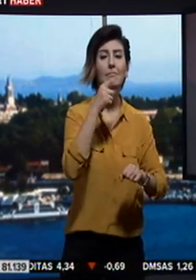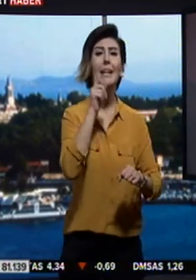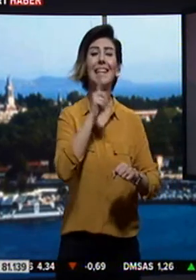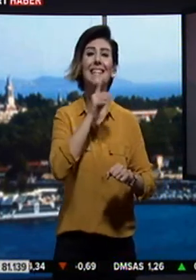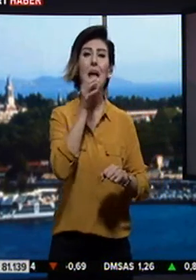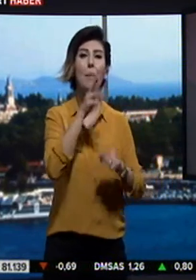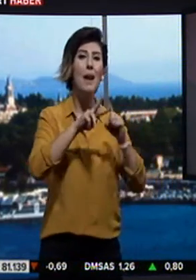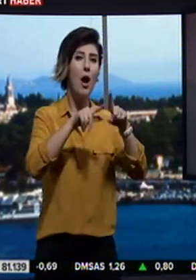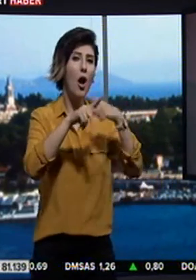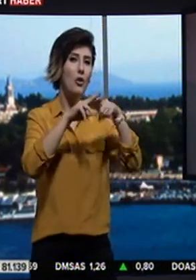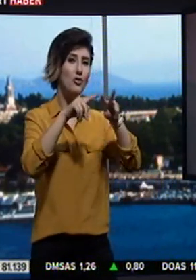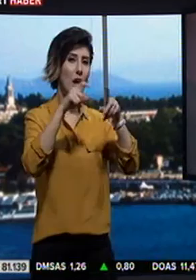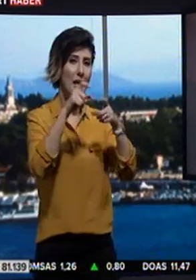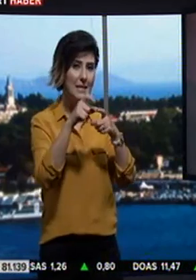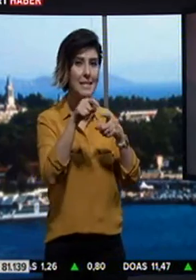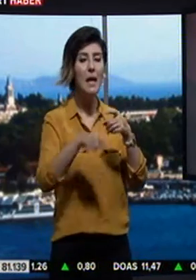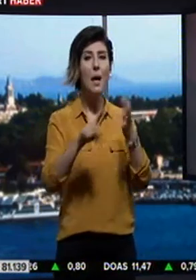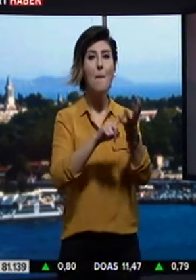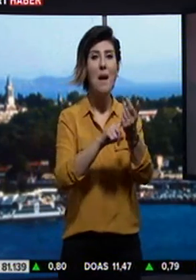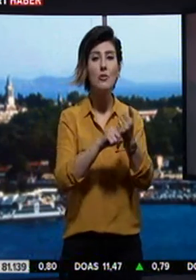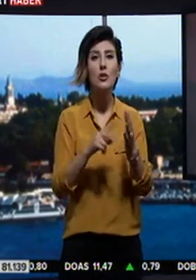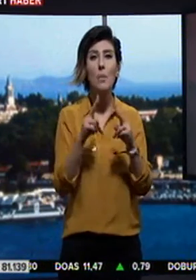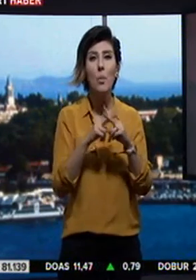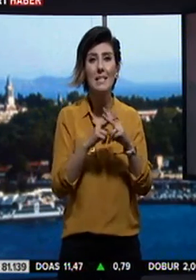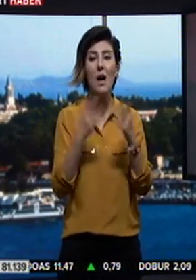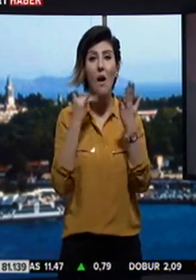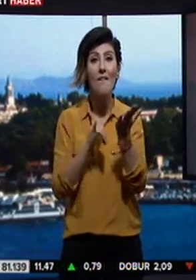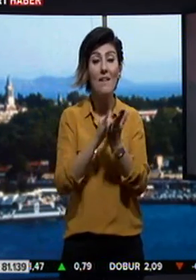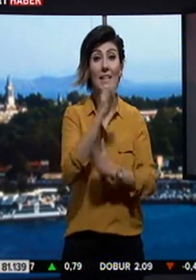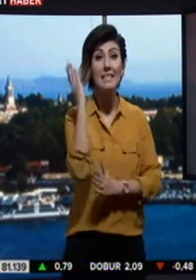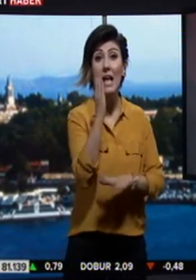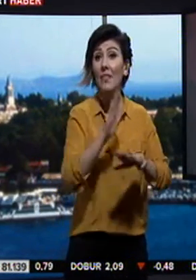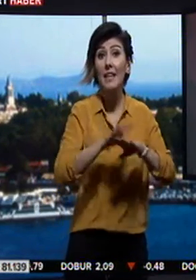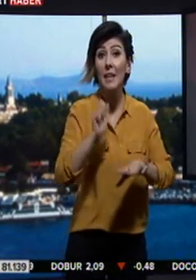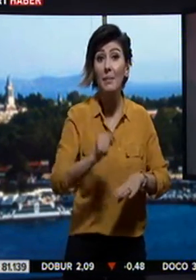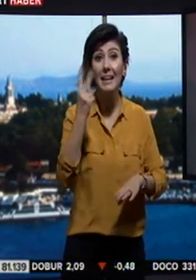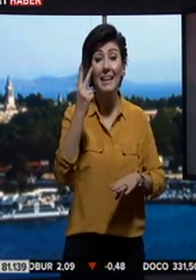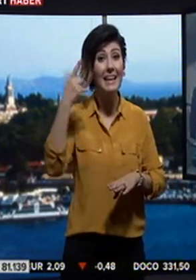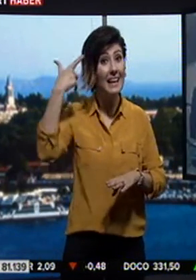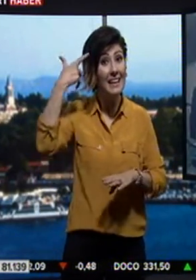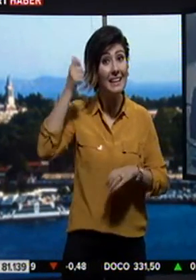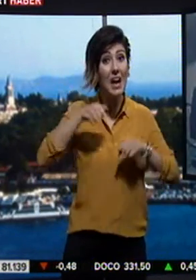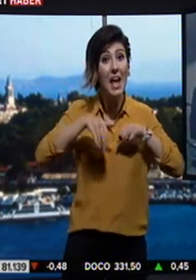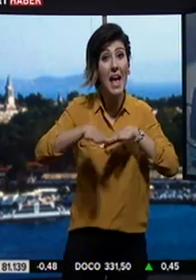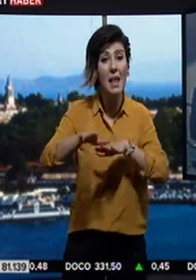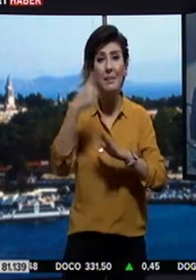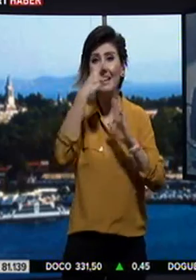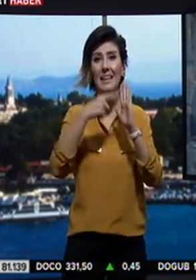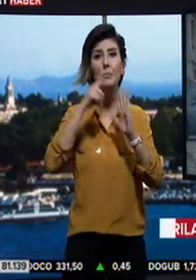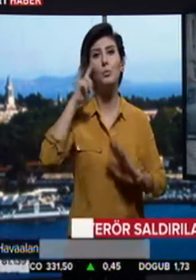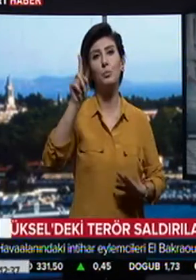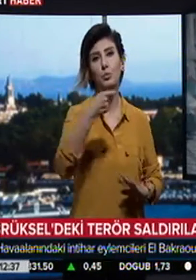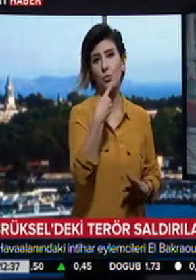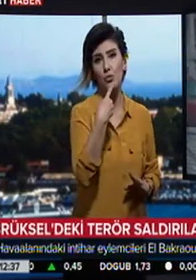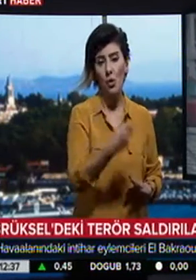haber ajansı Reuters, Belçika polisinin havaalanındaki saldırıları düzenleyen 2 intihar eylemcisinin kimliğini tespit ettiğini